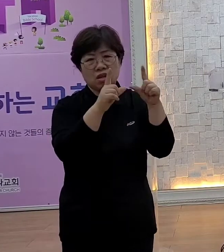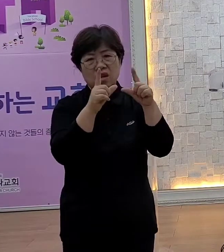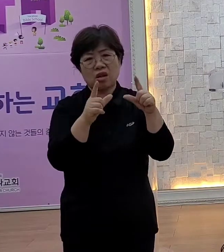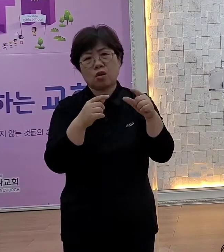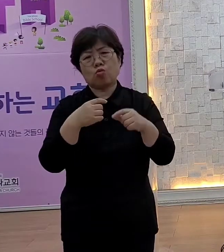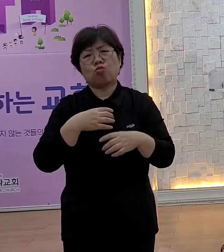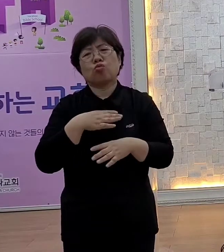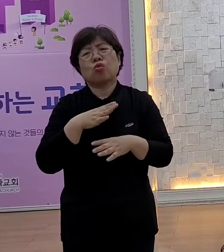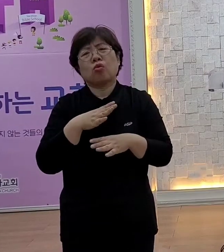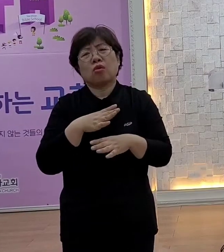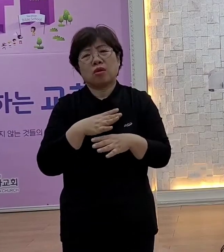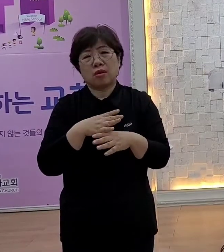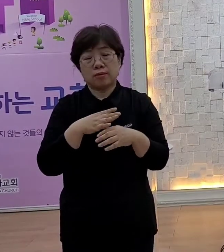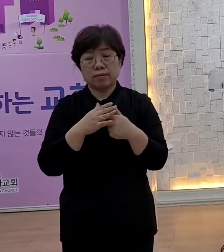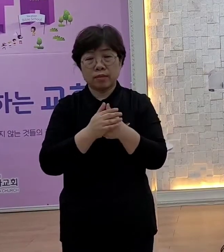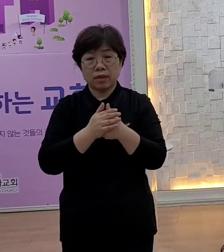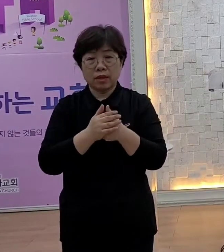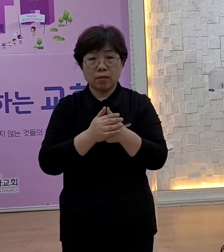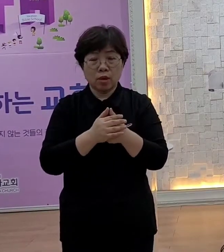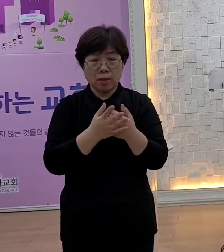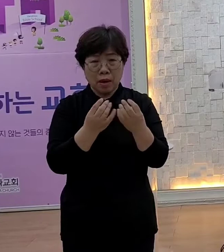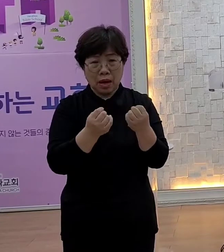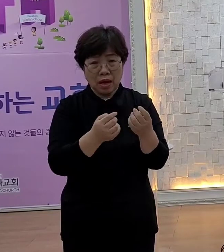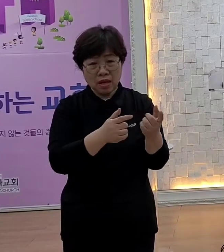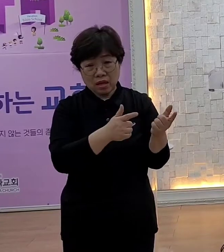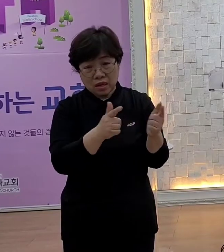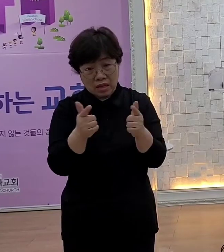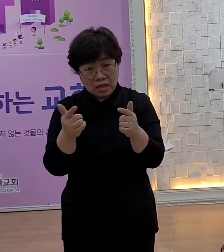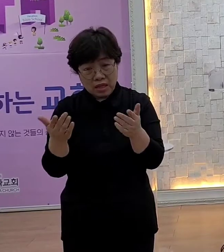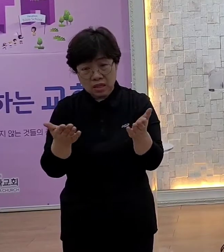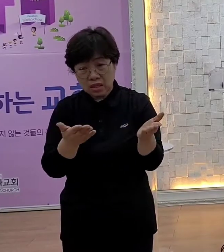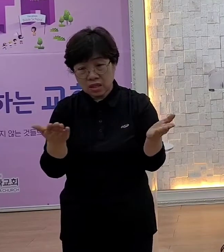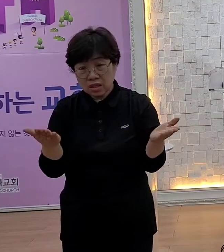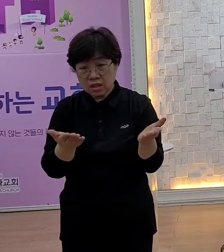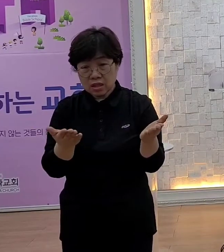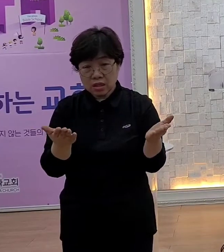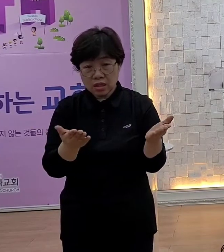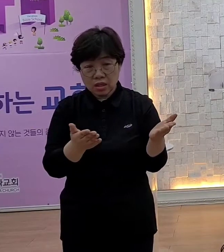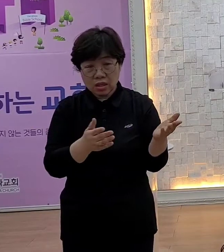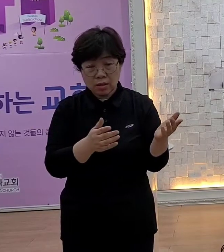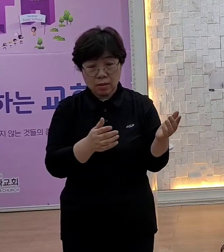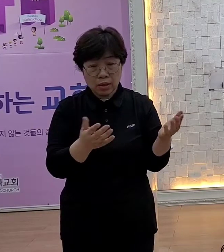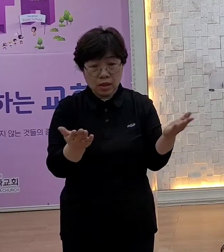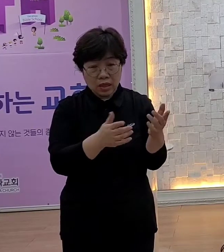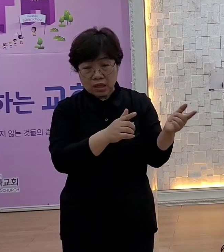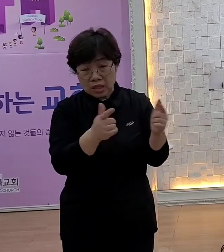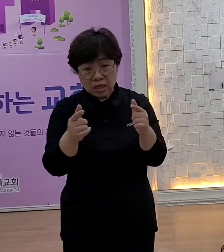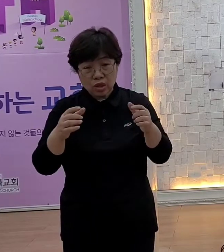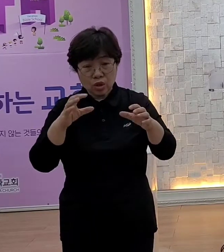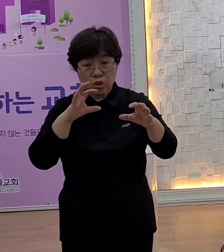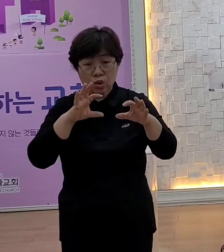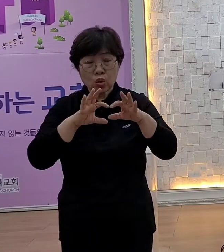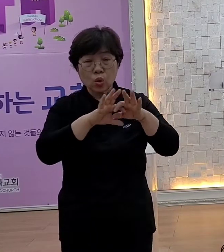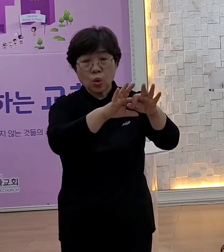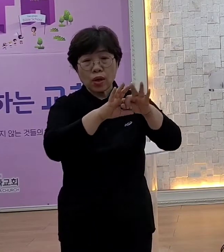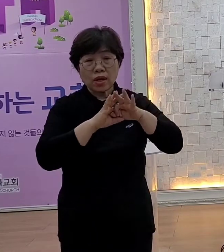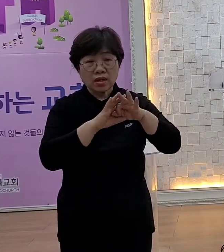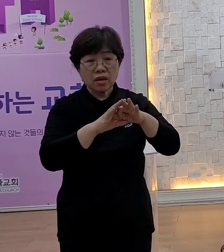그래서 이런 일들을 통해서 사람들이 뭘 느낀다면 이거는